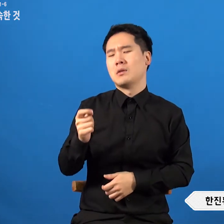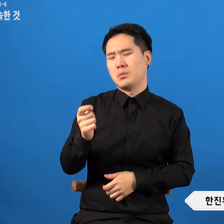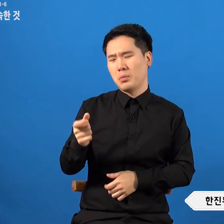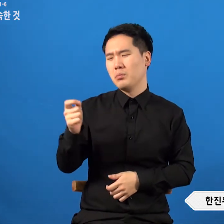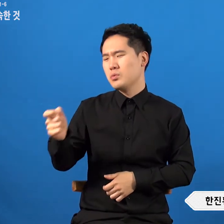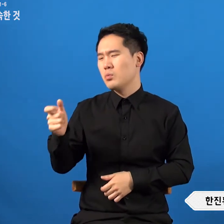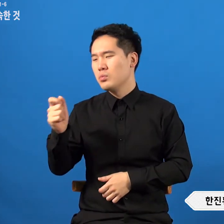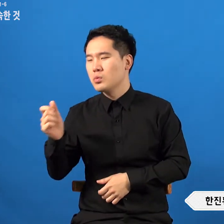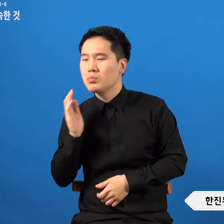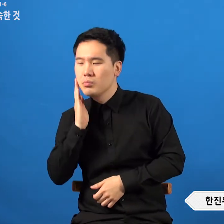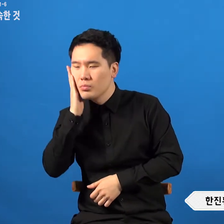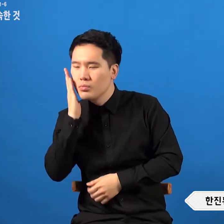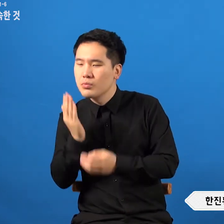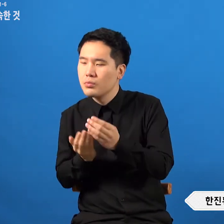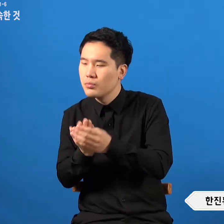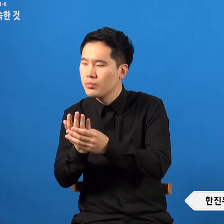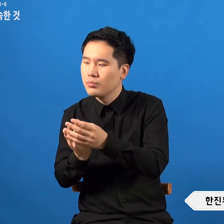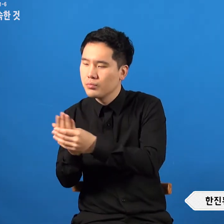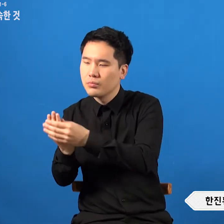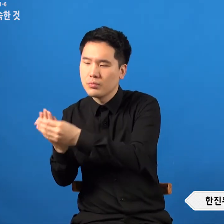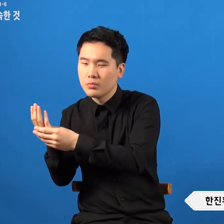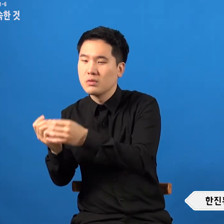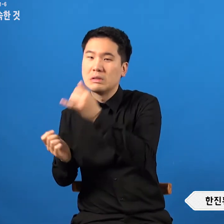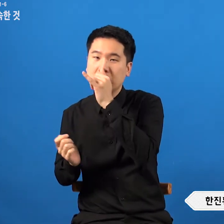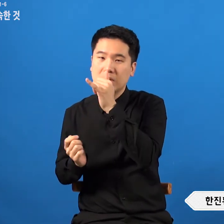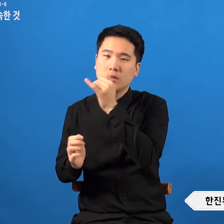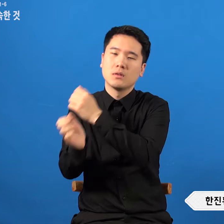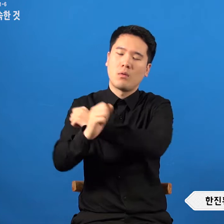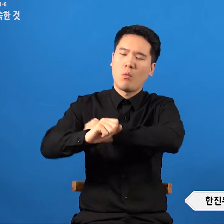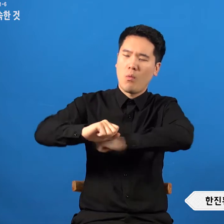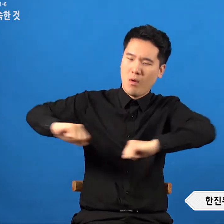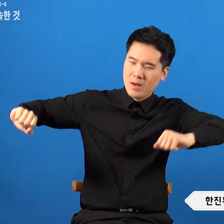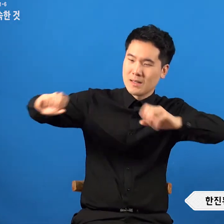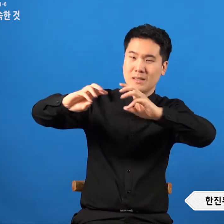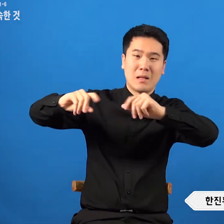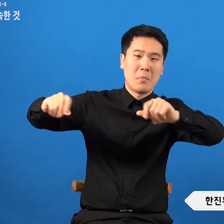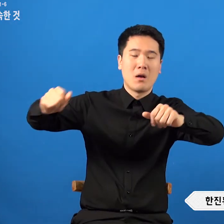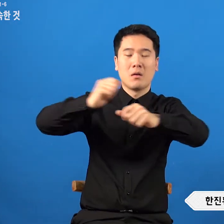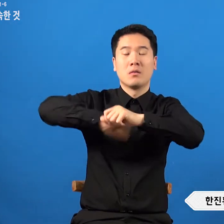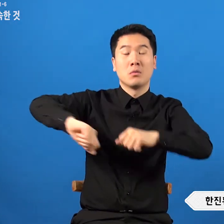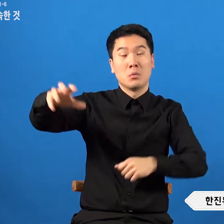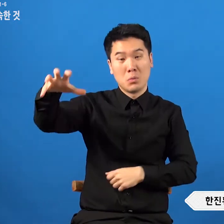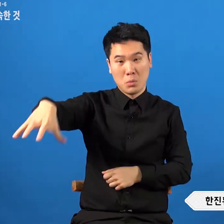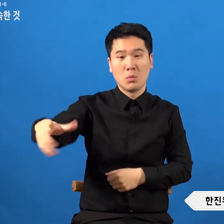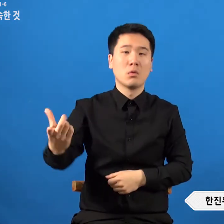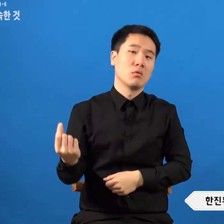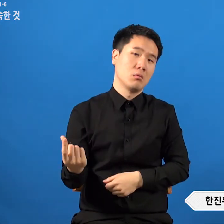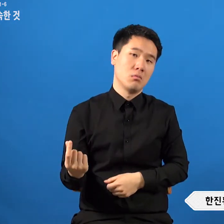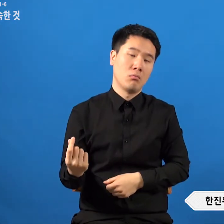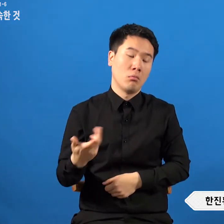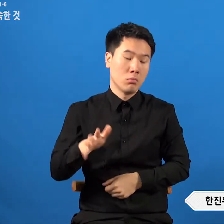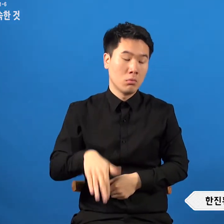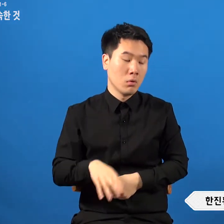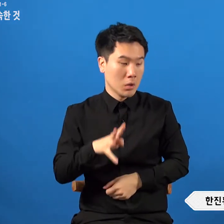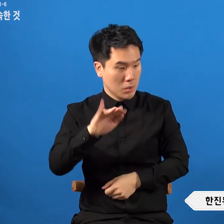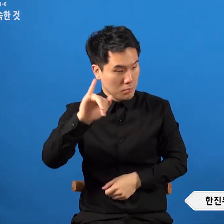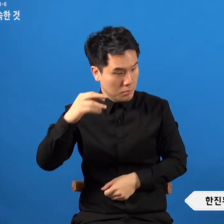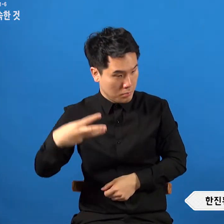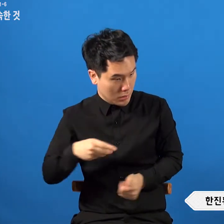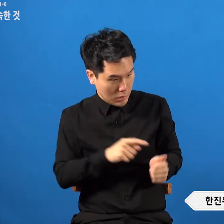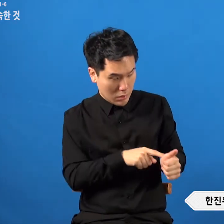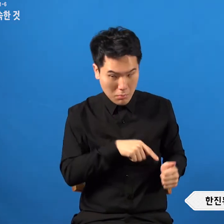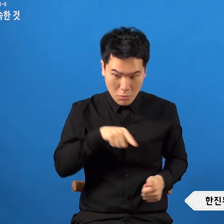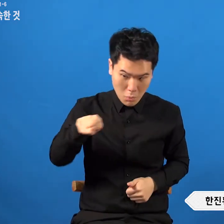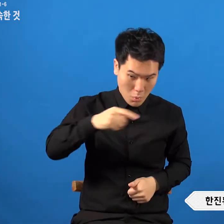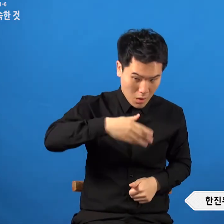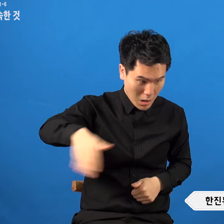드문드문 잡초만 있는 그런 아주 황량한 벌판인데 거리로 가라고 하십니다. 이상하지